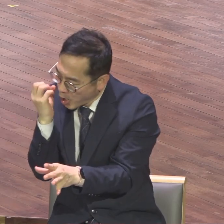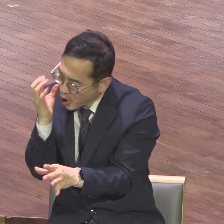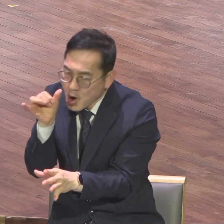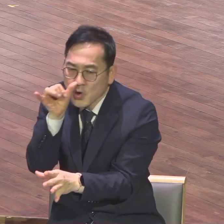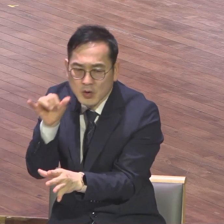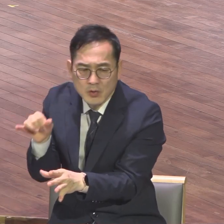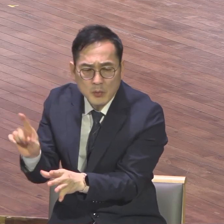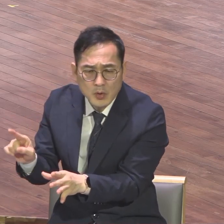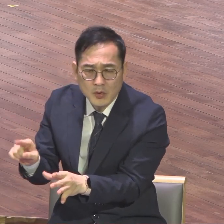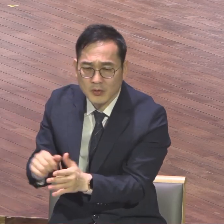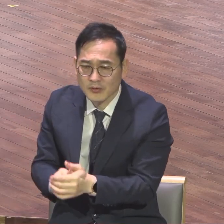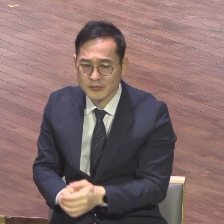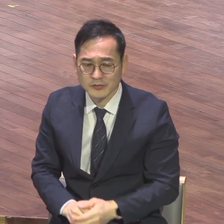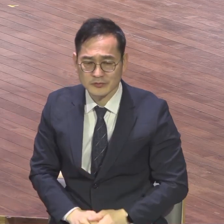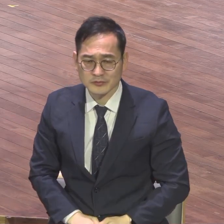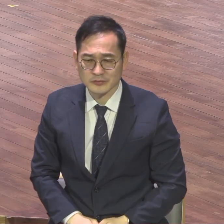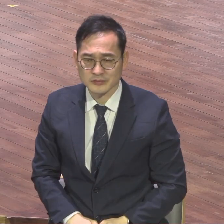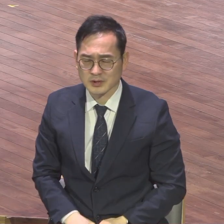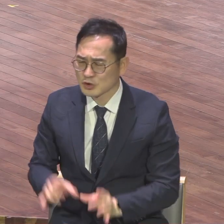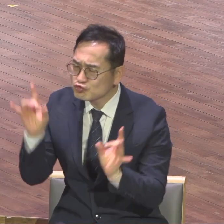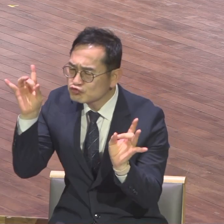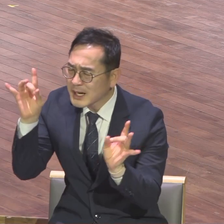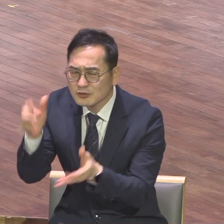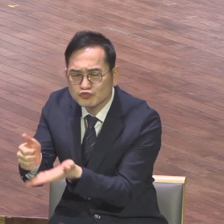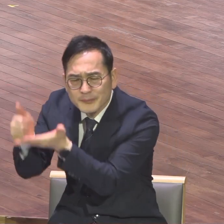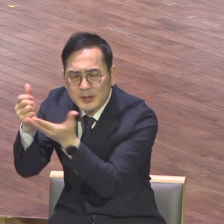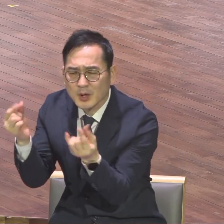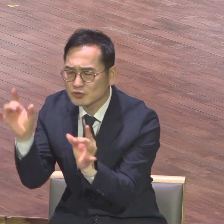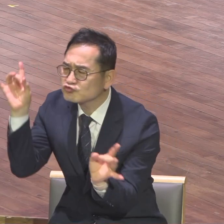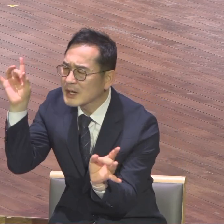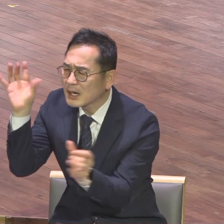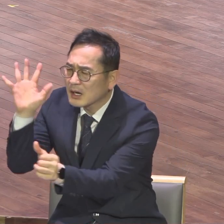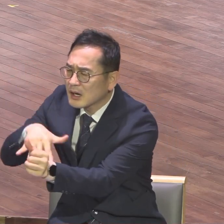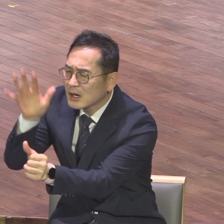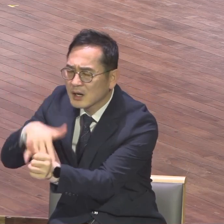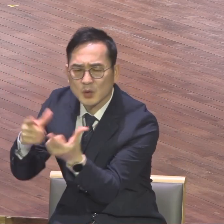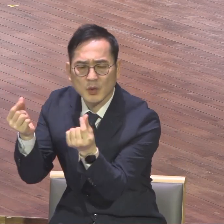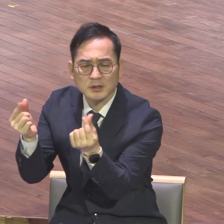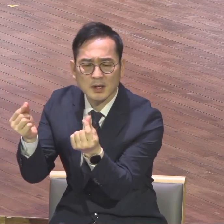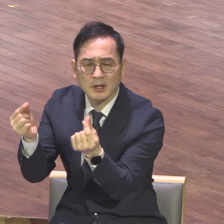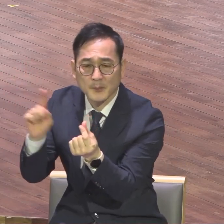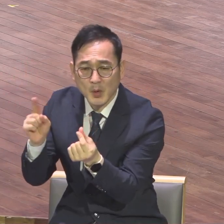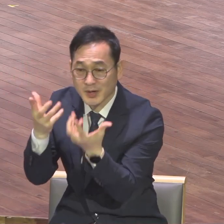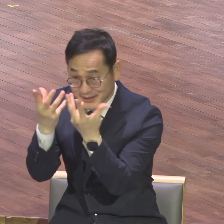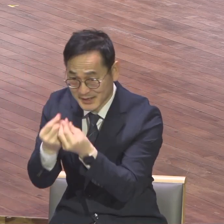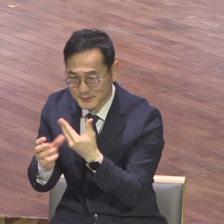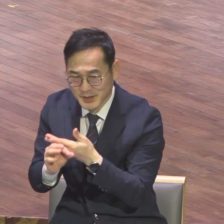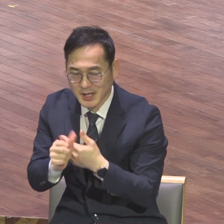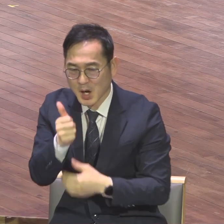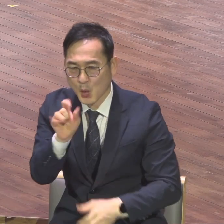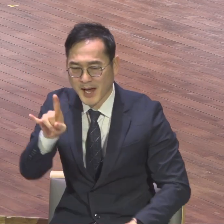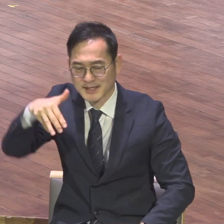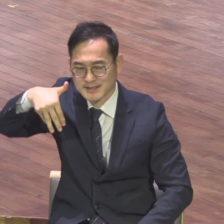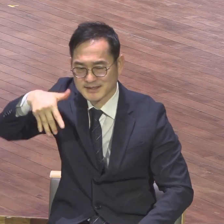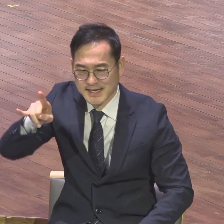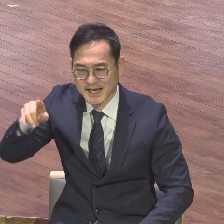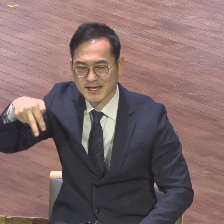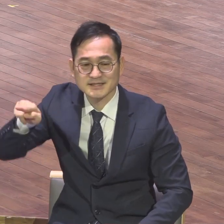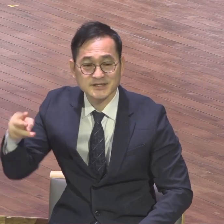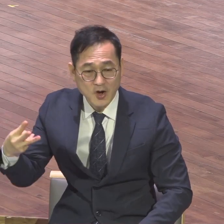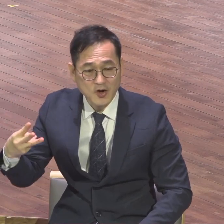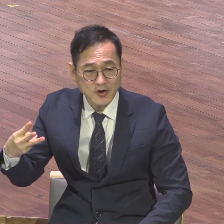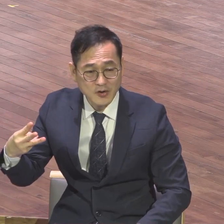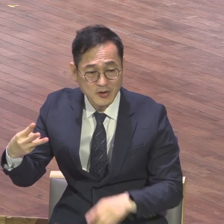되었어요. 결국은 이것이 어떤 우상 숭배와 같이 되어버렸어요. 자, 이들은 성찬을 화채술로 주장합니다. 화채술.